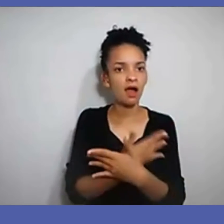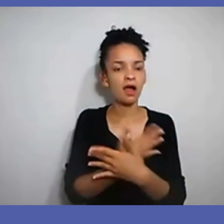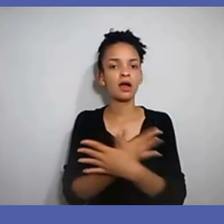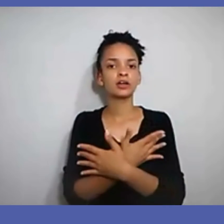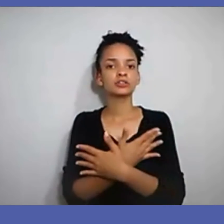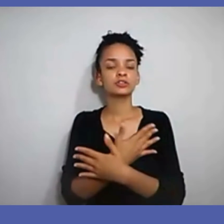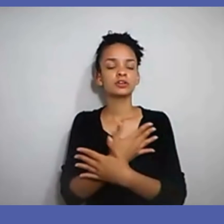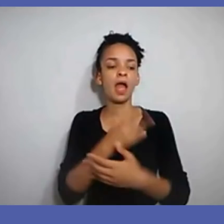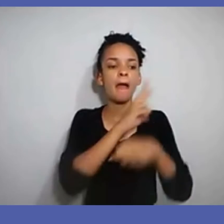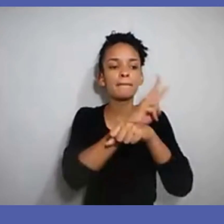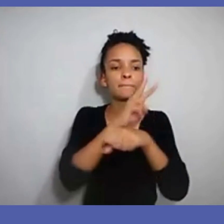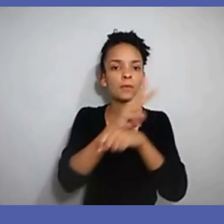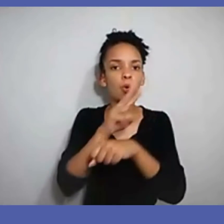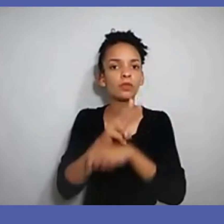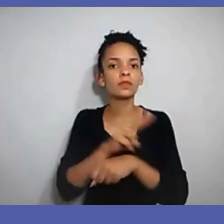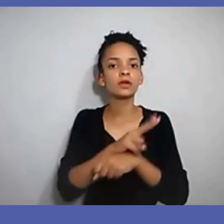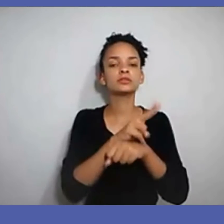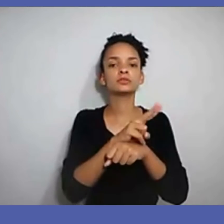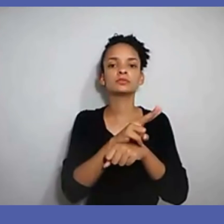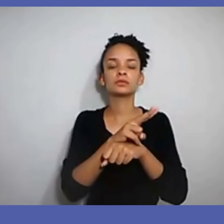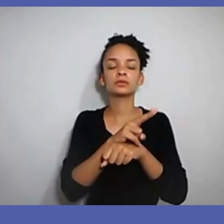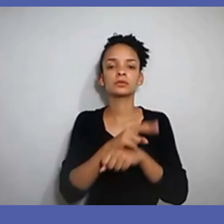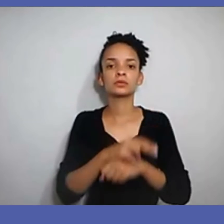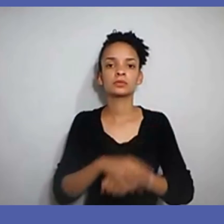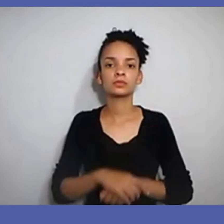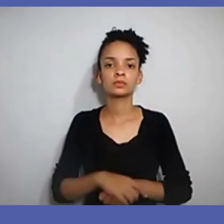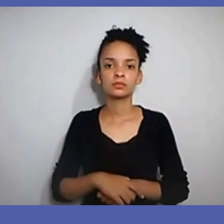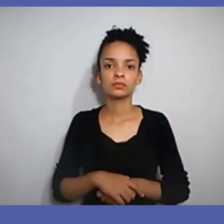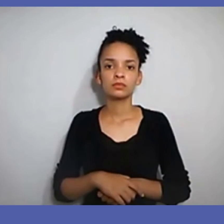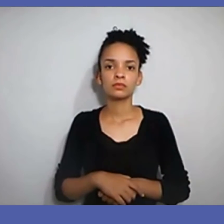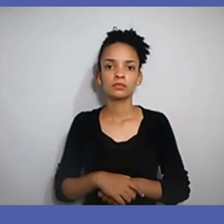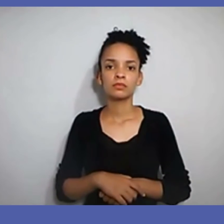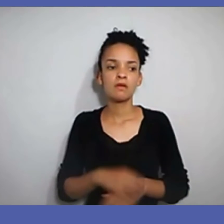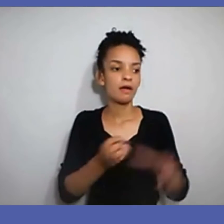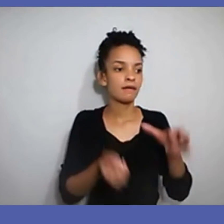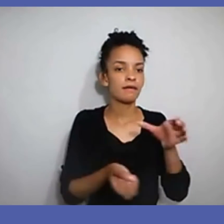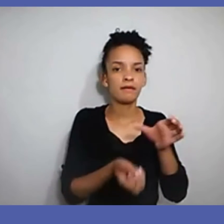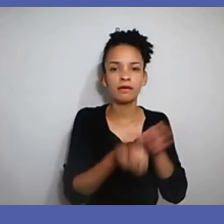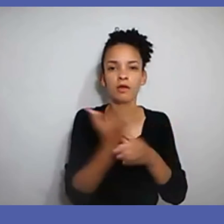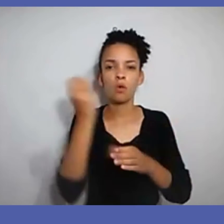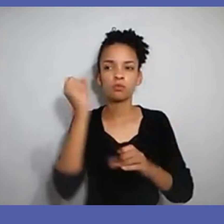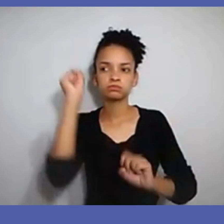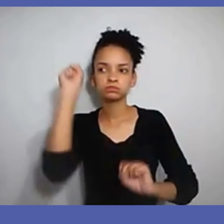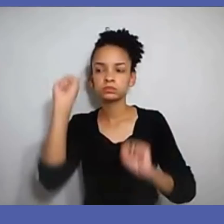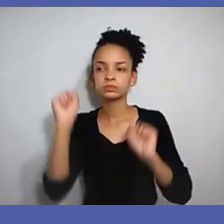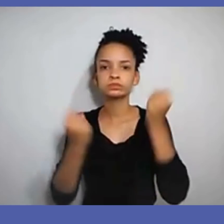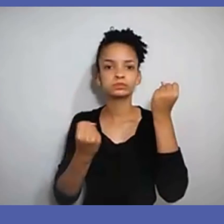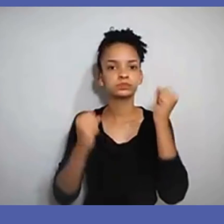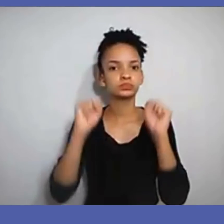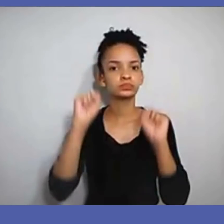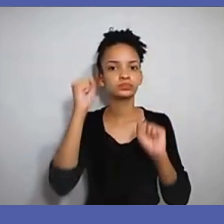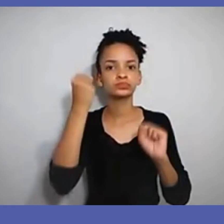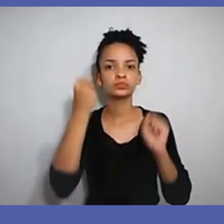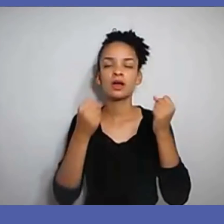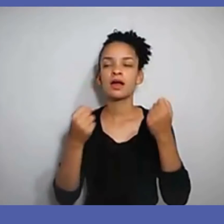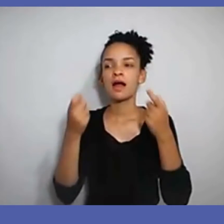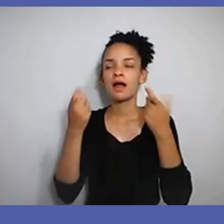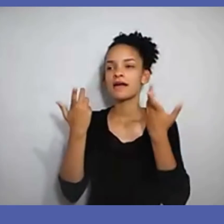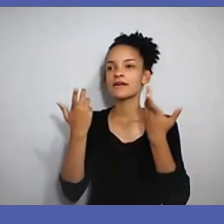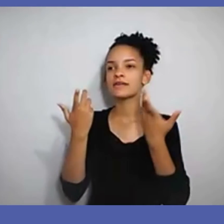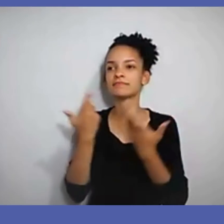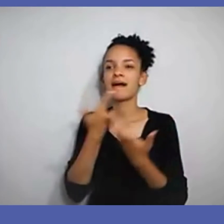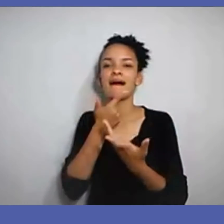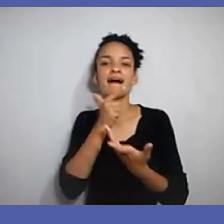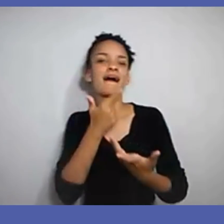né, a sua própria indústria do entretenimento para o homem poder ter alegria e prazer. São